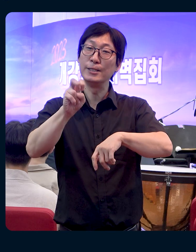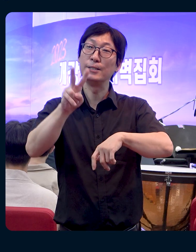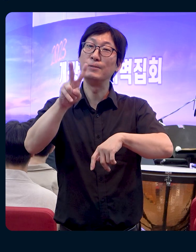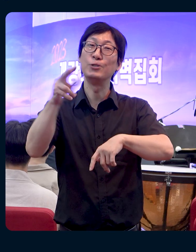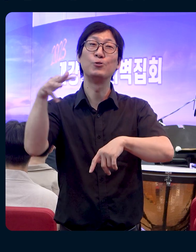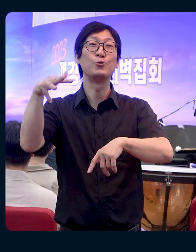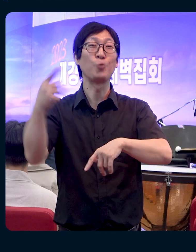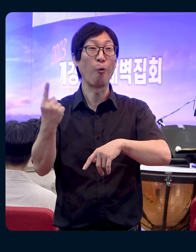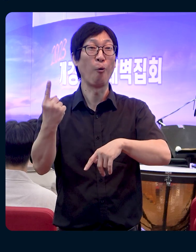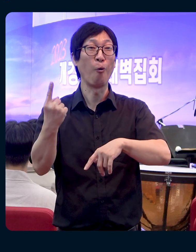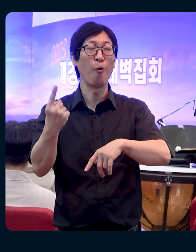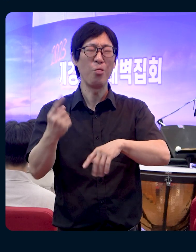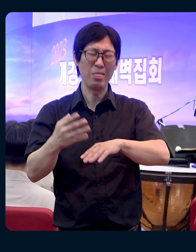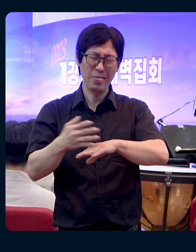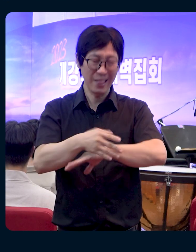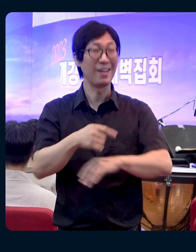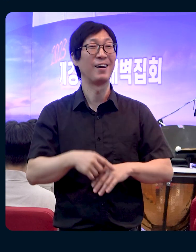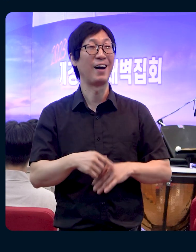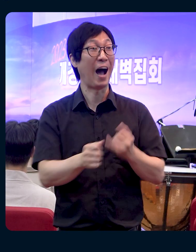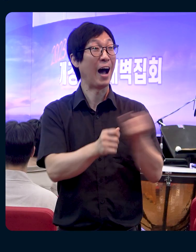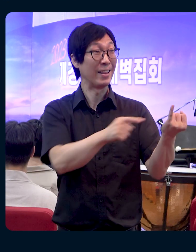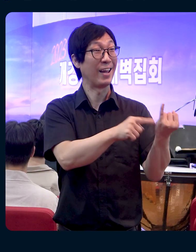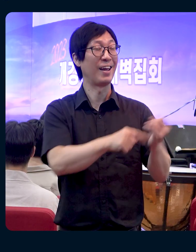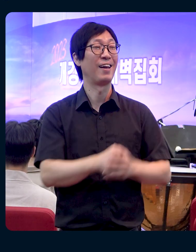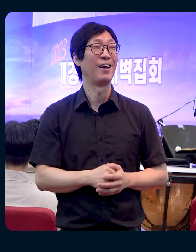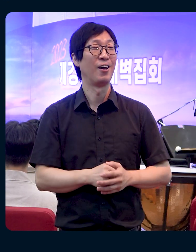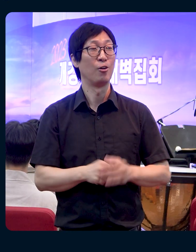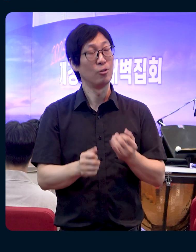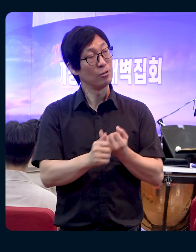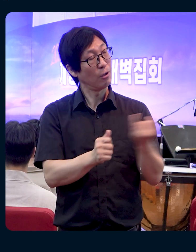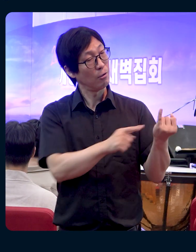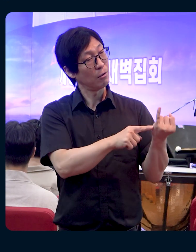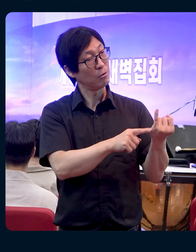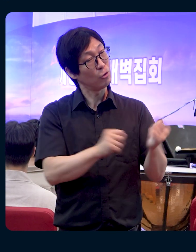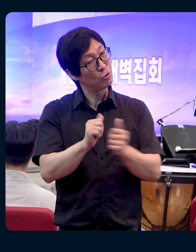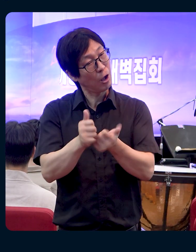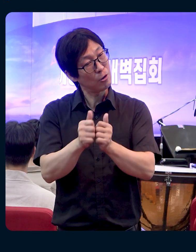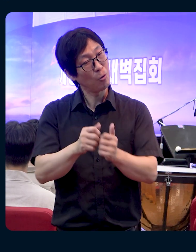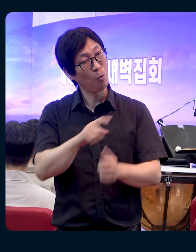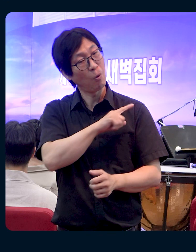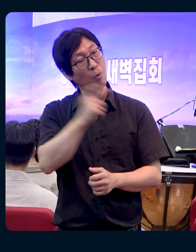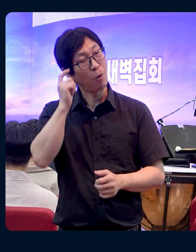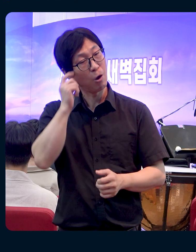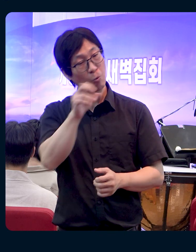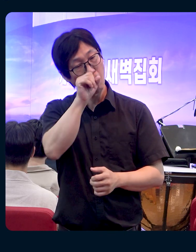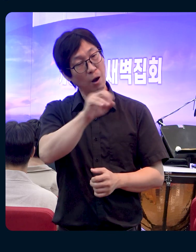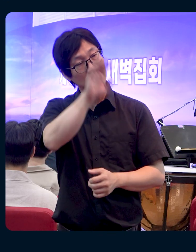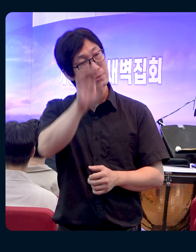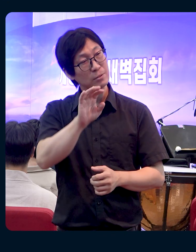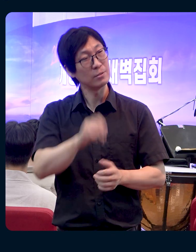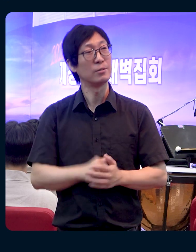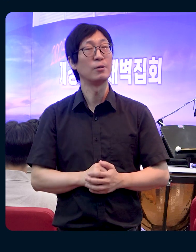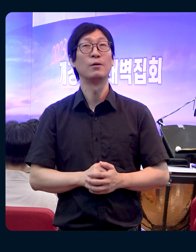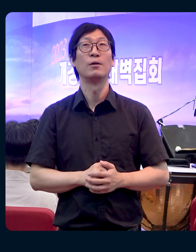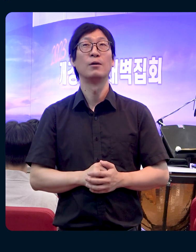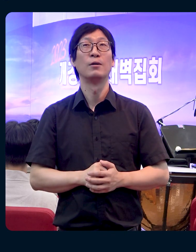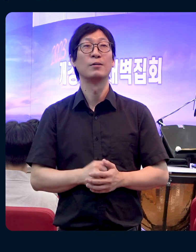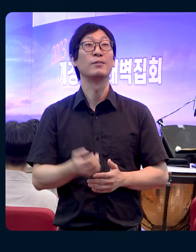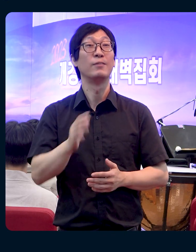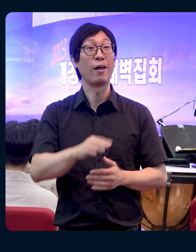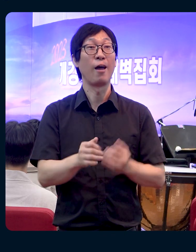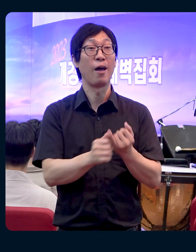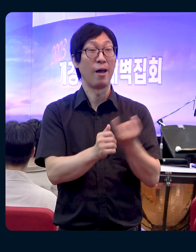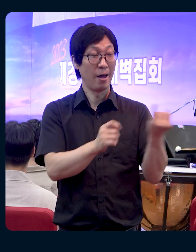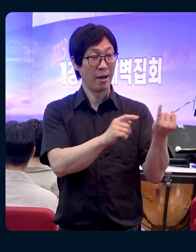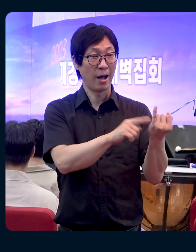기록이에요, 고등학교 때. 100m를 22초에 뛰는 사람이 육상을 좋아할 리가 있나. 근데 의외로 자기는 22초에 뛰지만